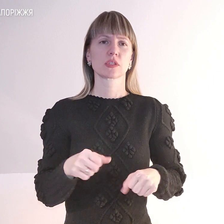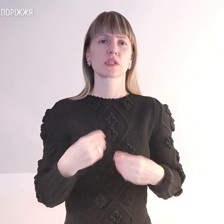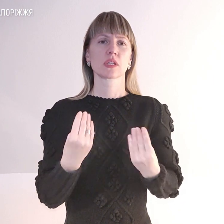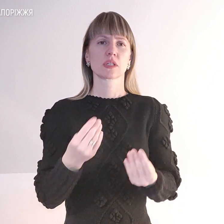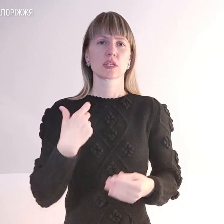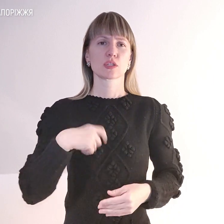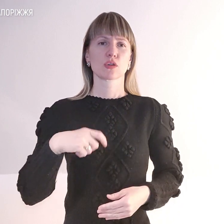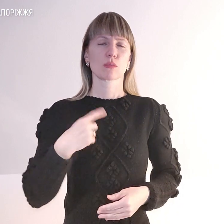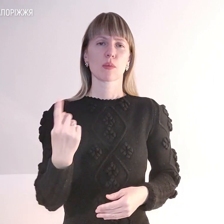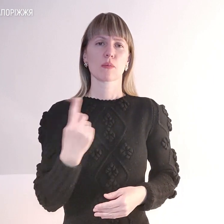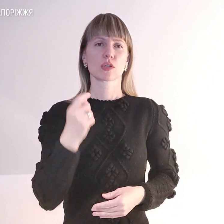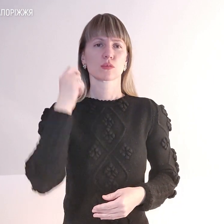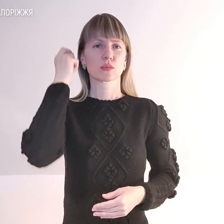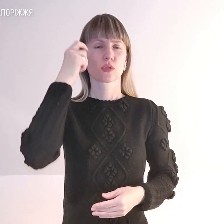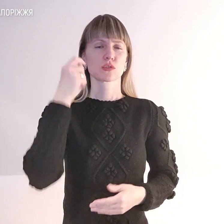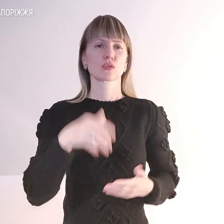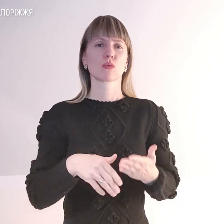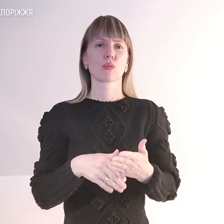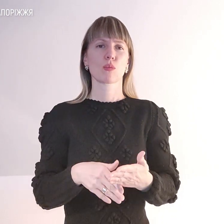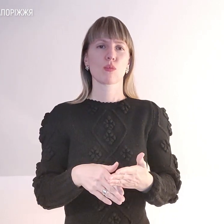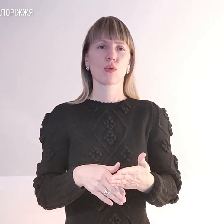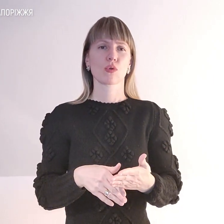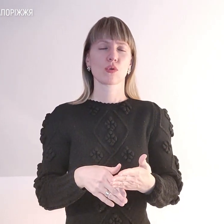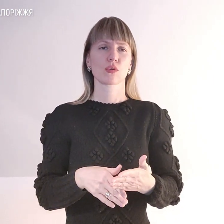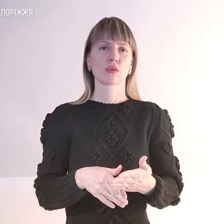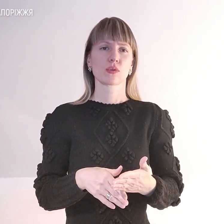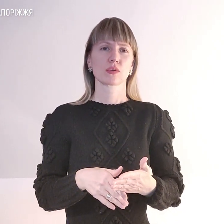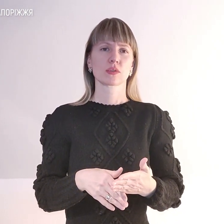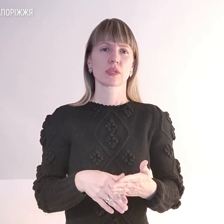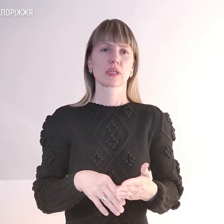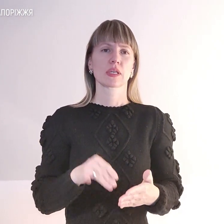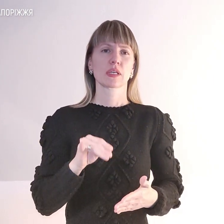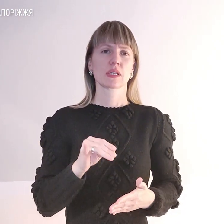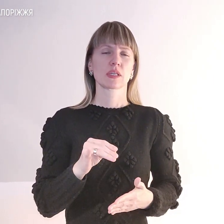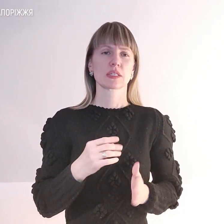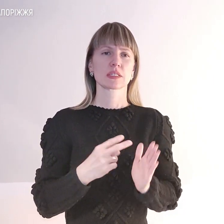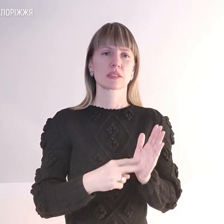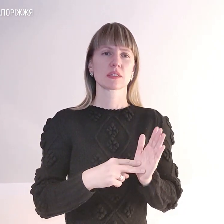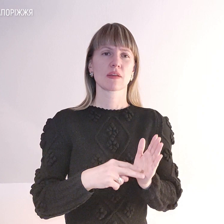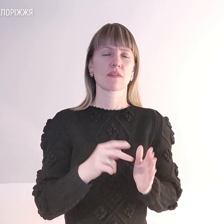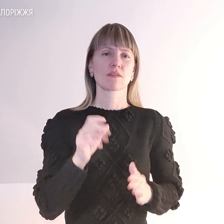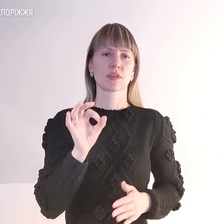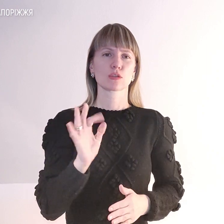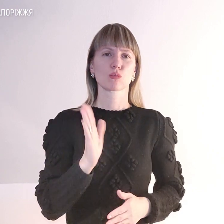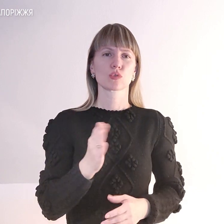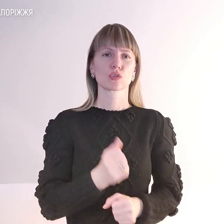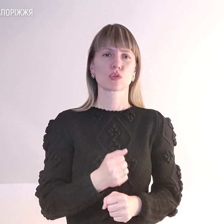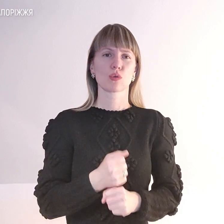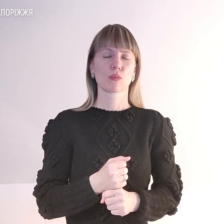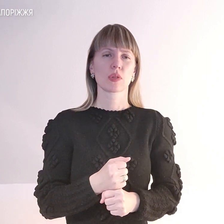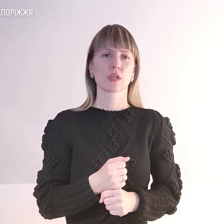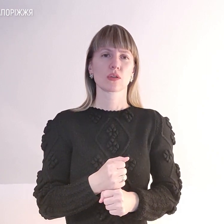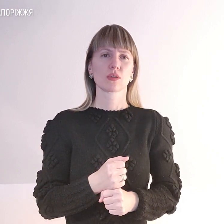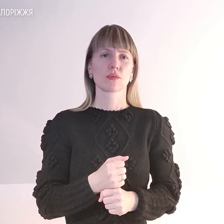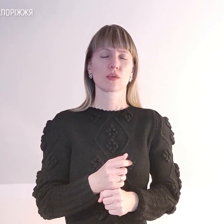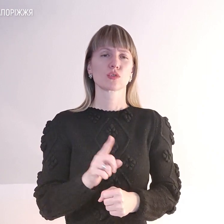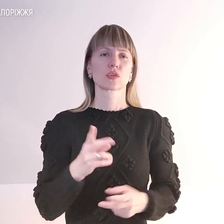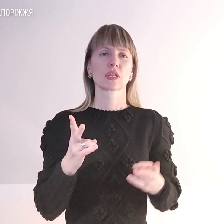собі першу психологічну допомогу, і 80% буде зроблено. Тобто, що треба розуміти,